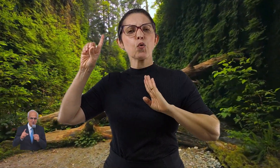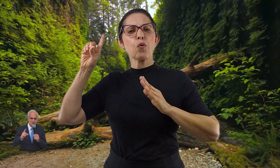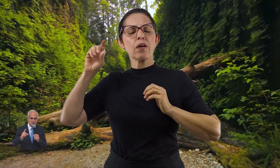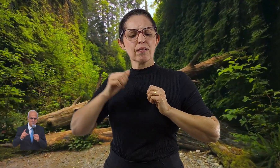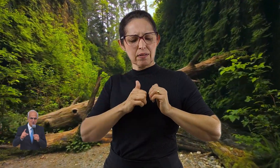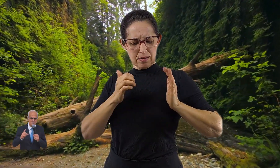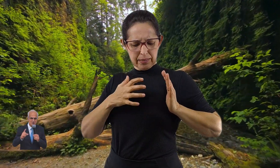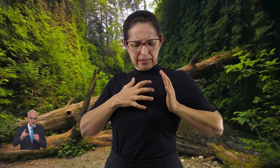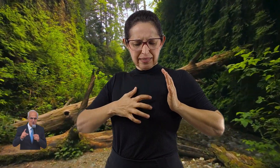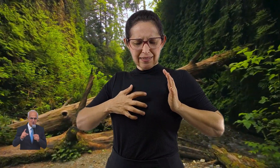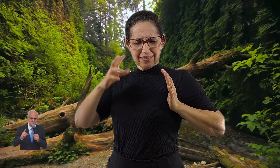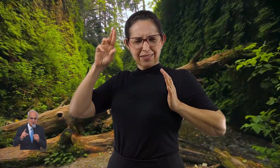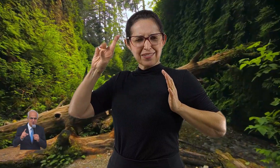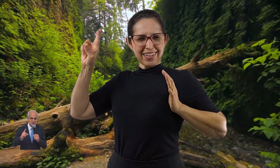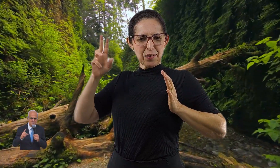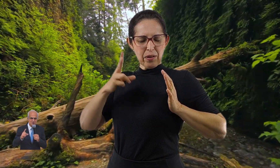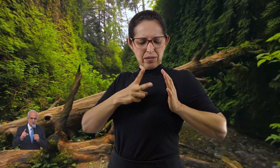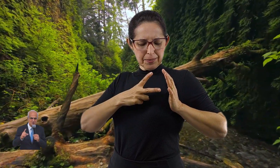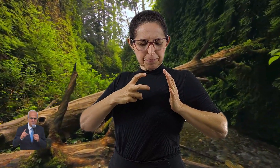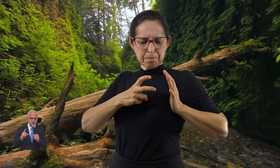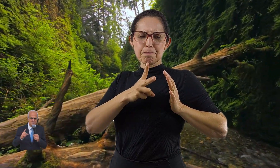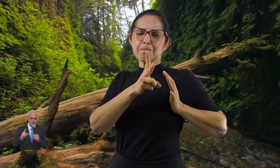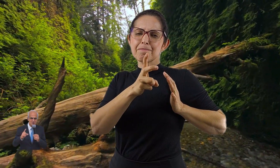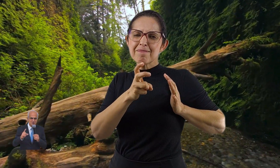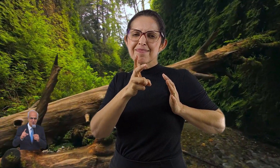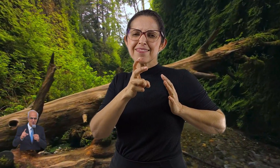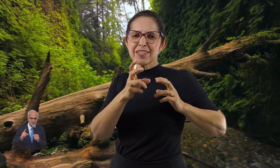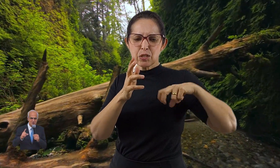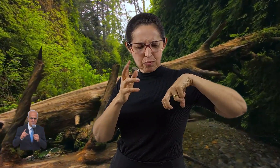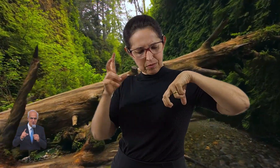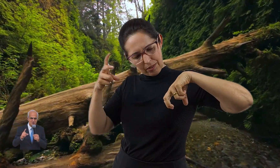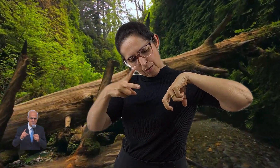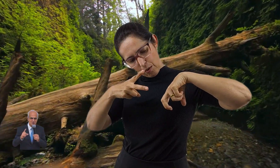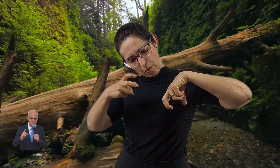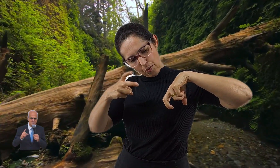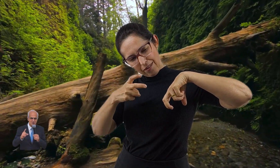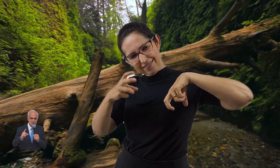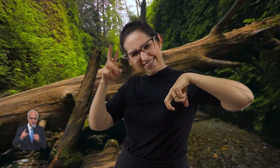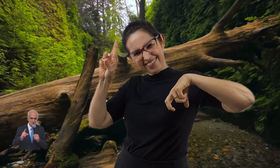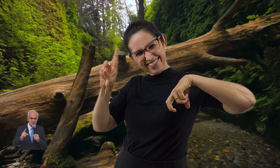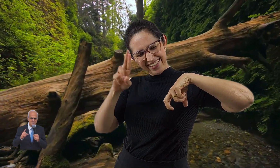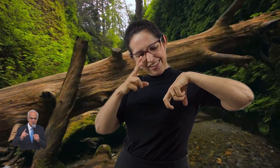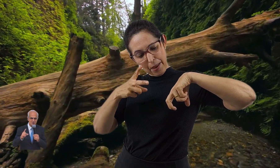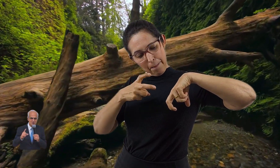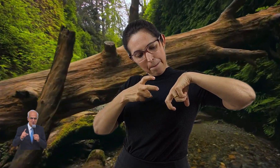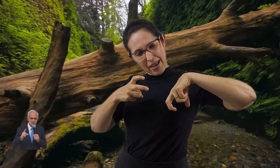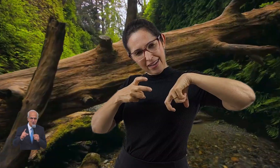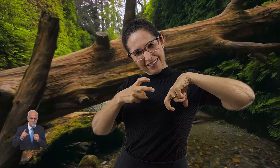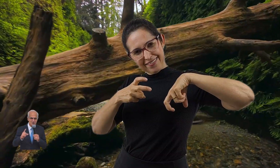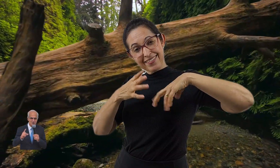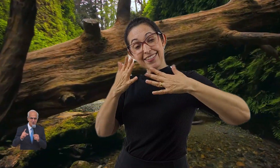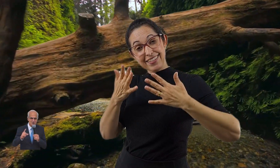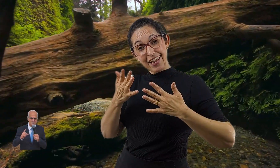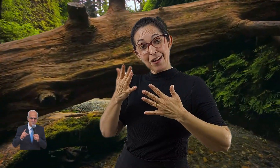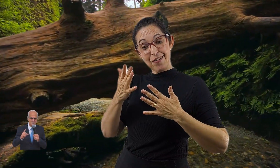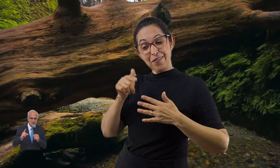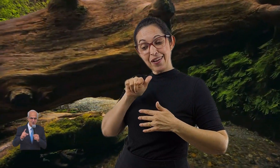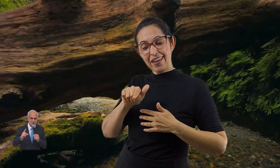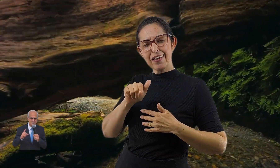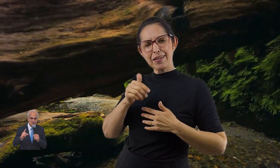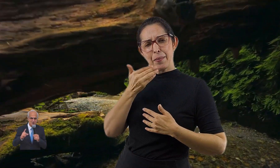É o homem derramado aos pés do Senhor. É o homem que entende o que é a bênção. Nesse salmo ele diz: Senhor, não retires de mim o teu